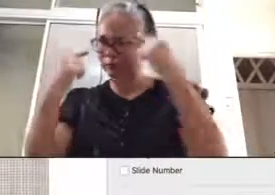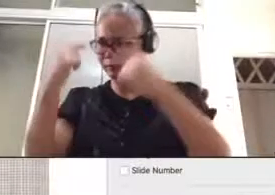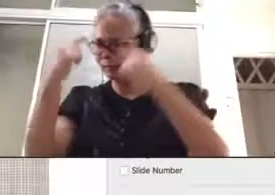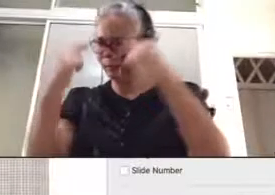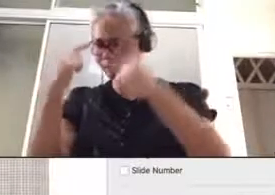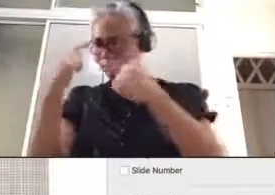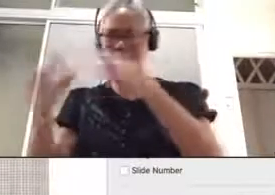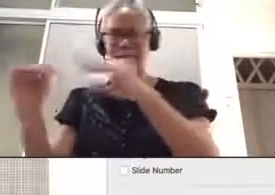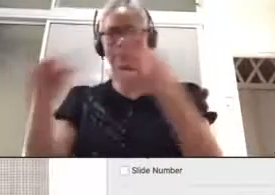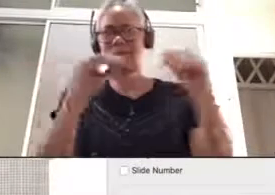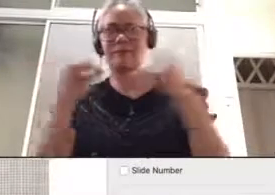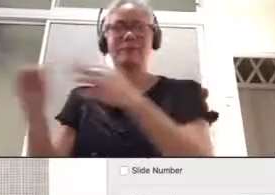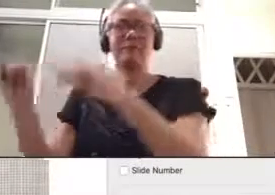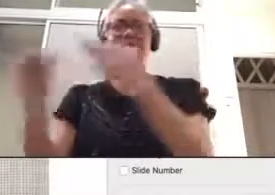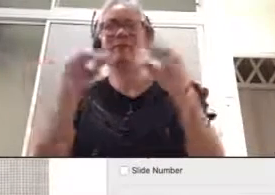Éntralo.